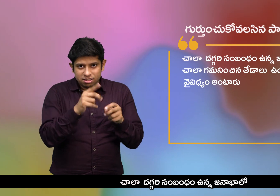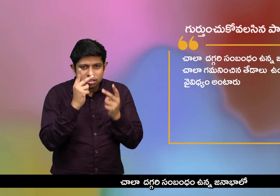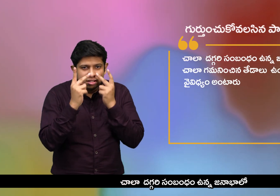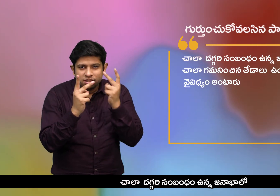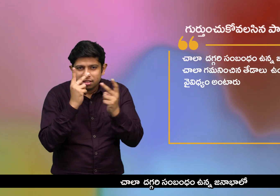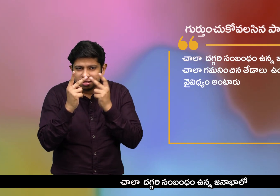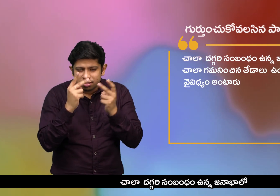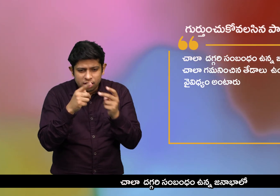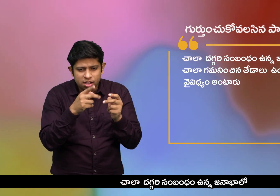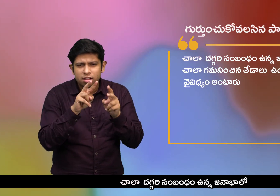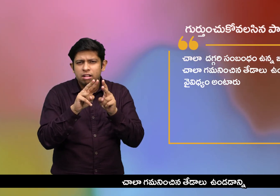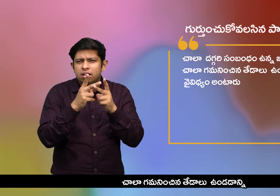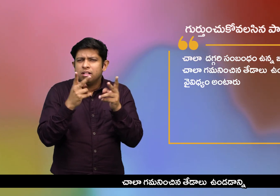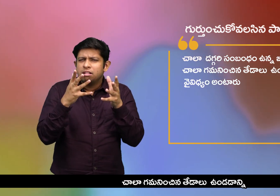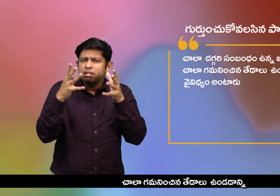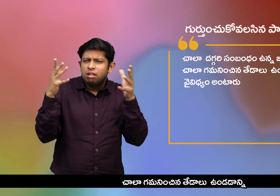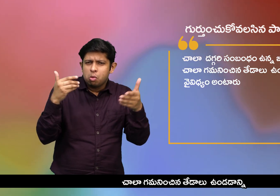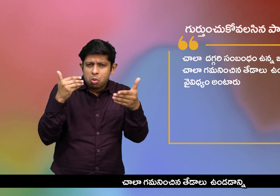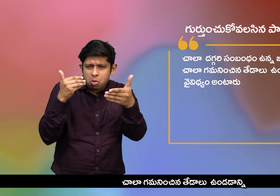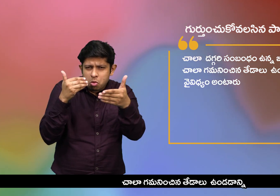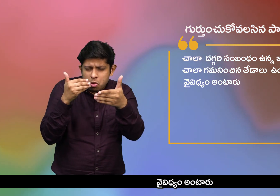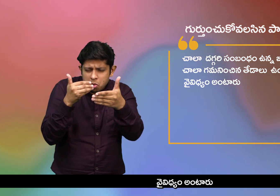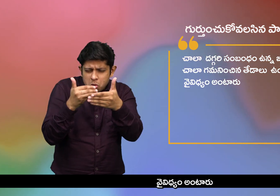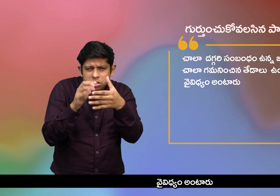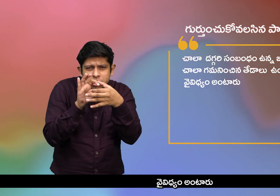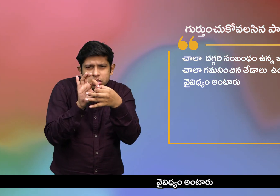ఉన్న జనాభాలో గమనించిన తేడాలను వైవిధ్యం అంటారు.